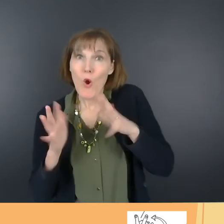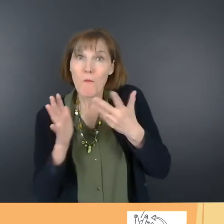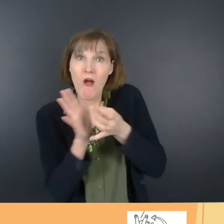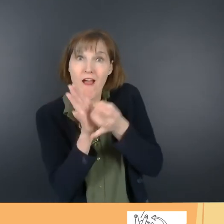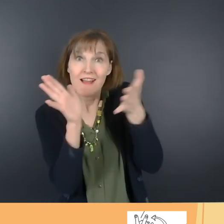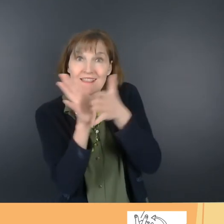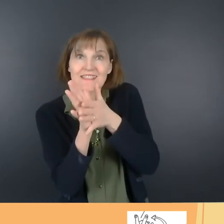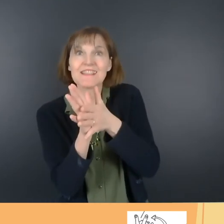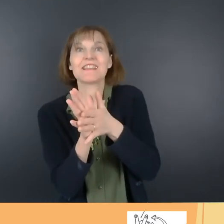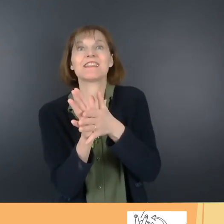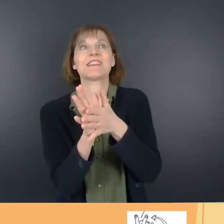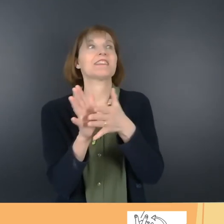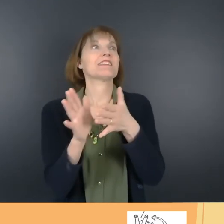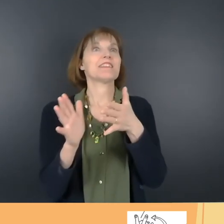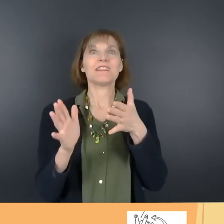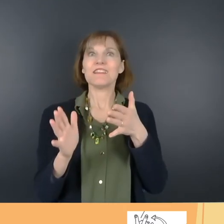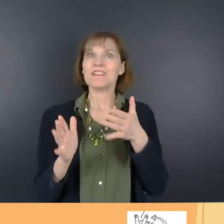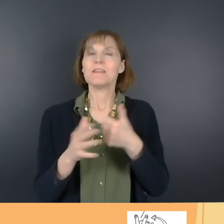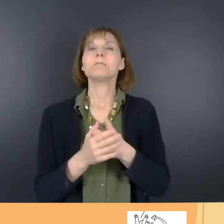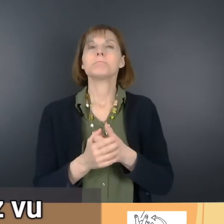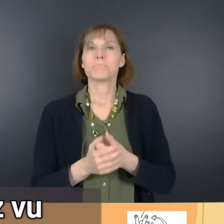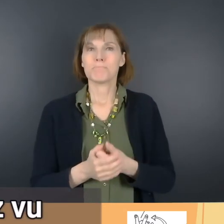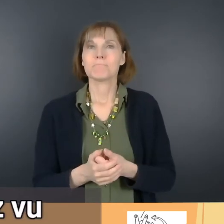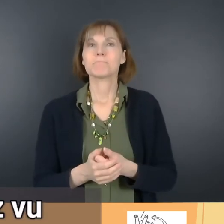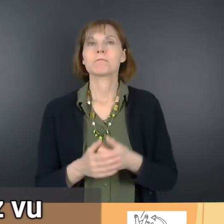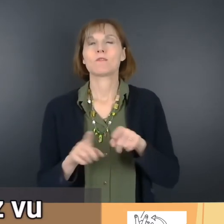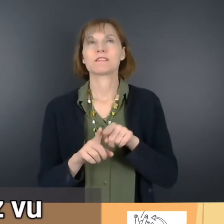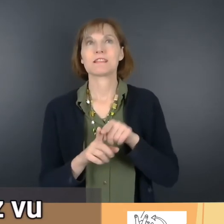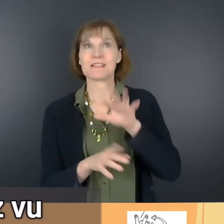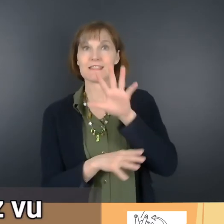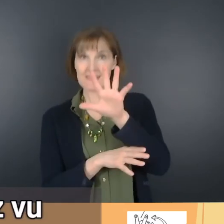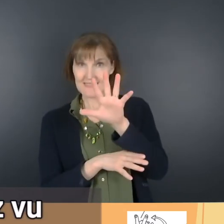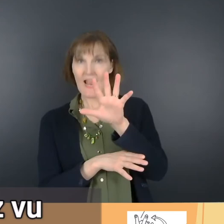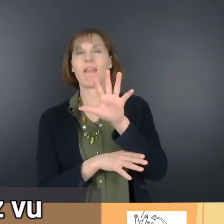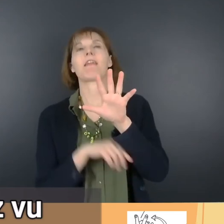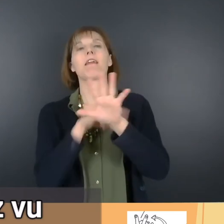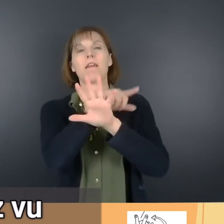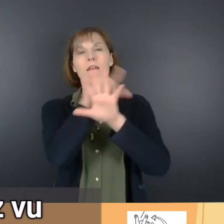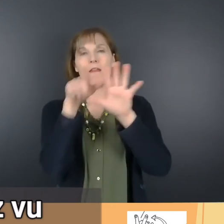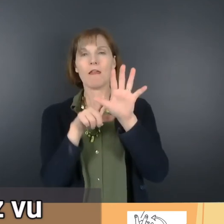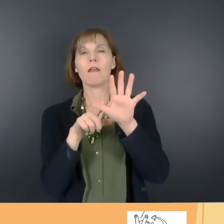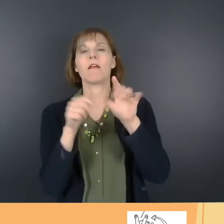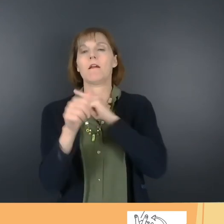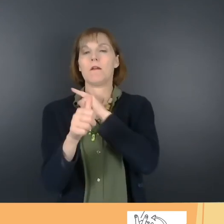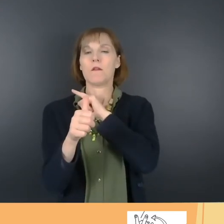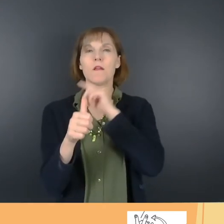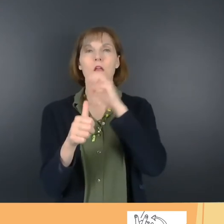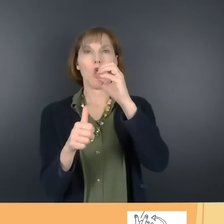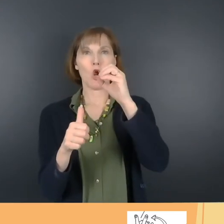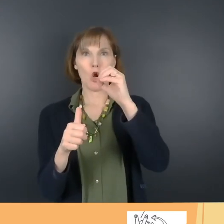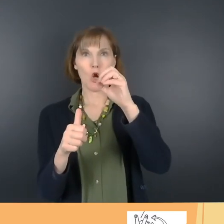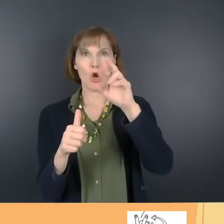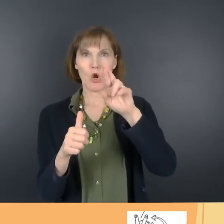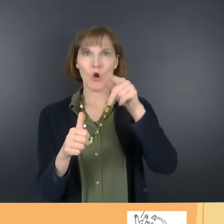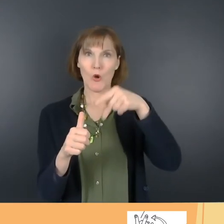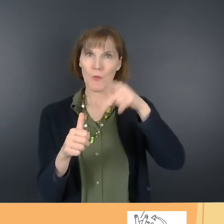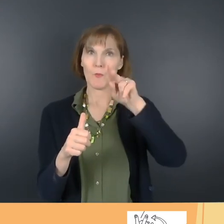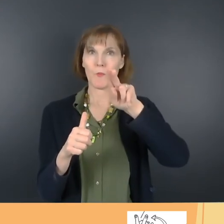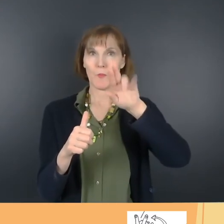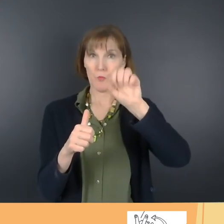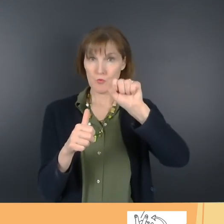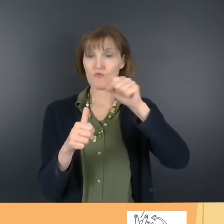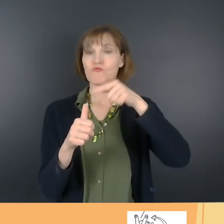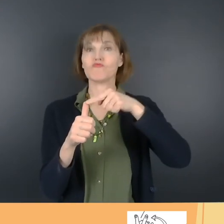'essentiel. Vous avez vu comment on s'inscrit. Vous avez vu l'essentiel des... Ah oui, les cinq contenus, quand même, je vous le dis. Donc, les corpus, c